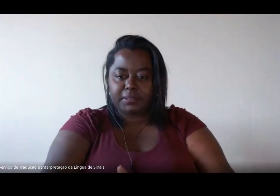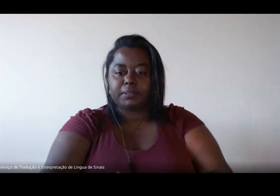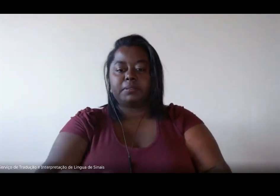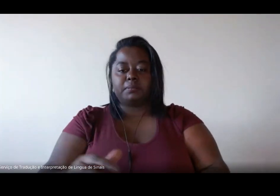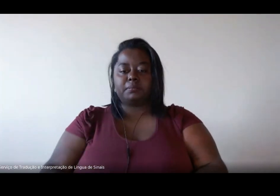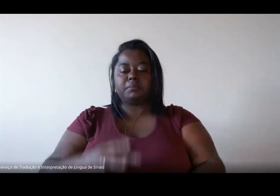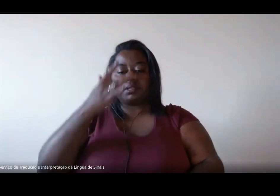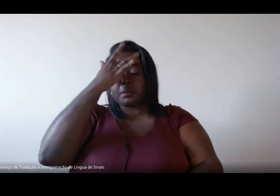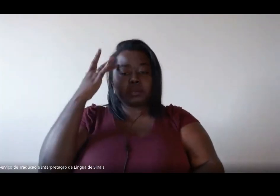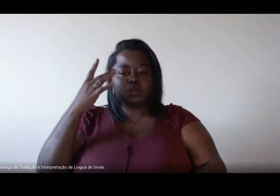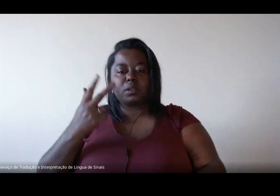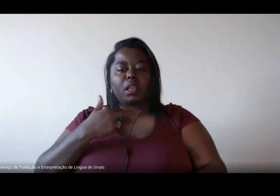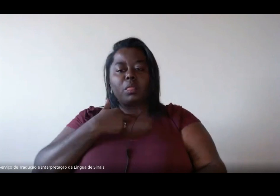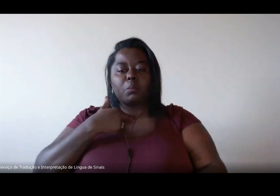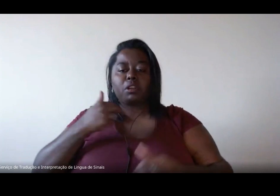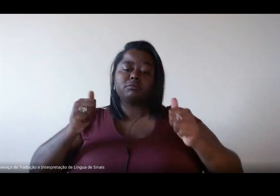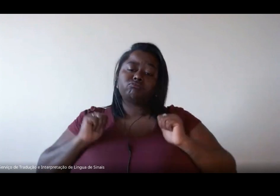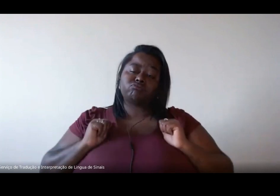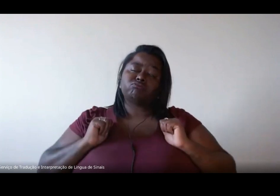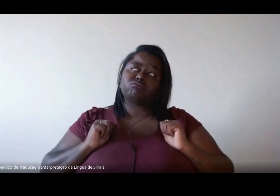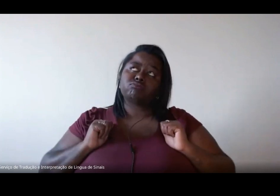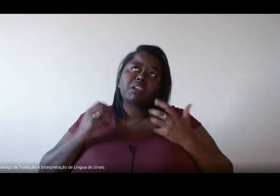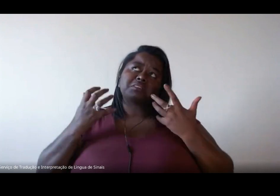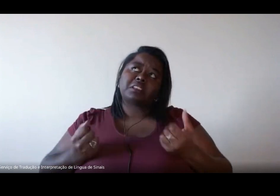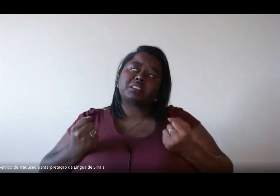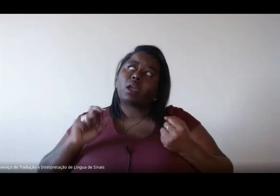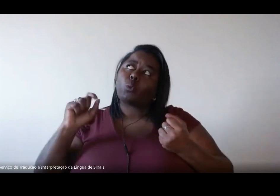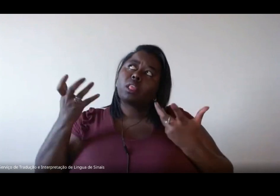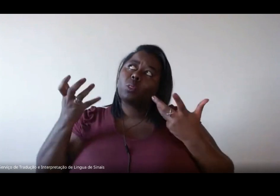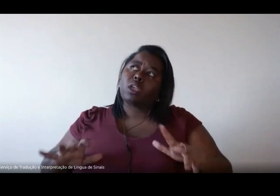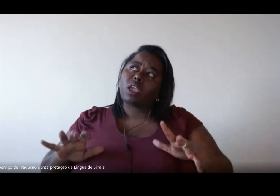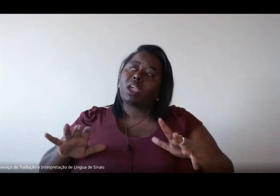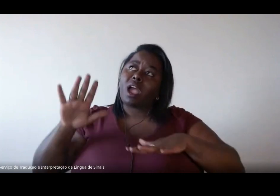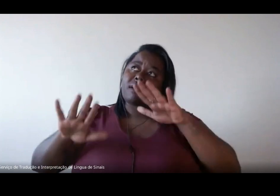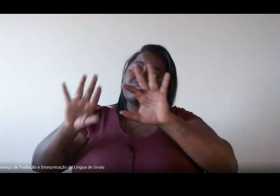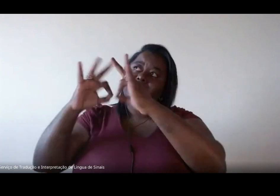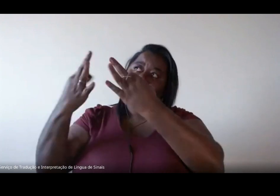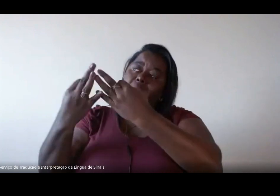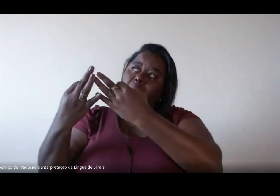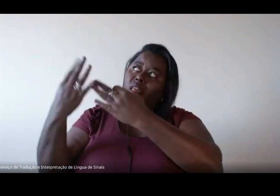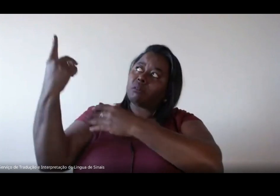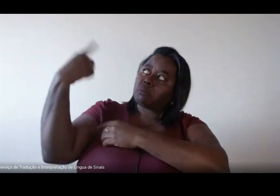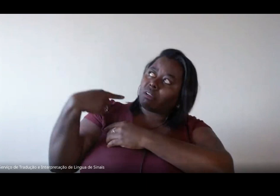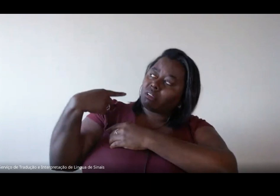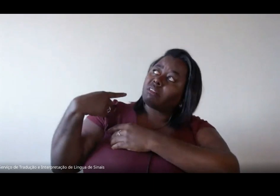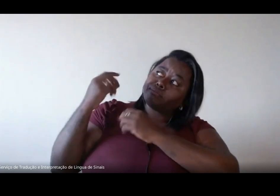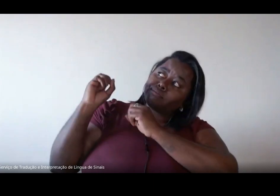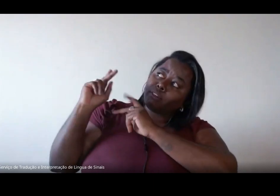se conformar com algo que realmente ela não quer. Muita coisa nos é imposta pela